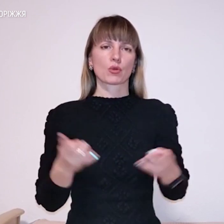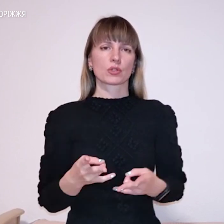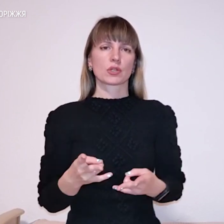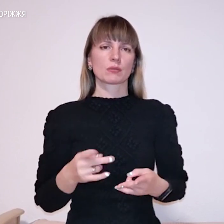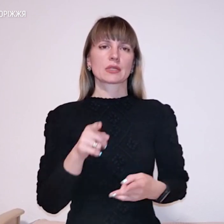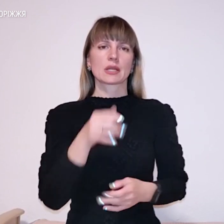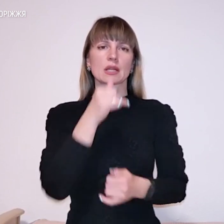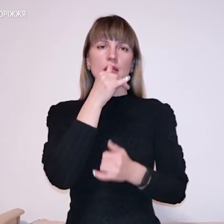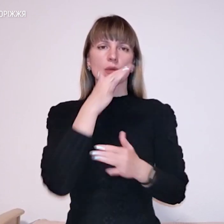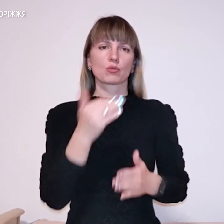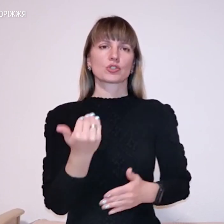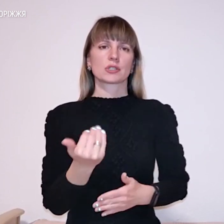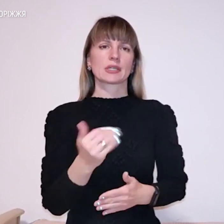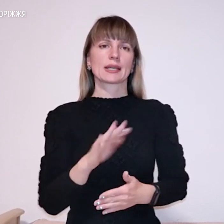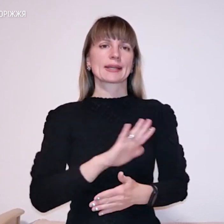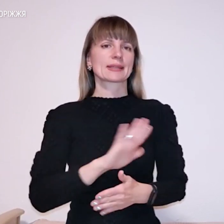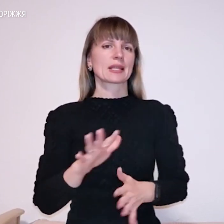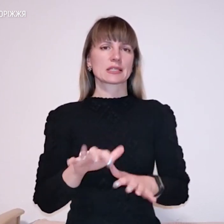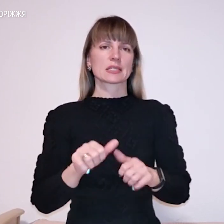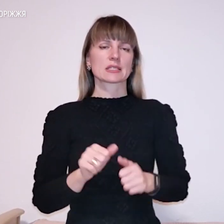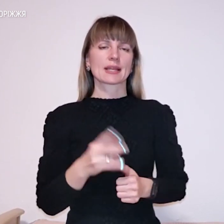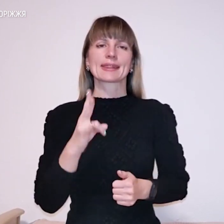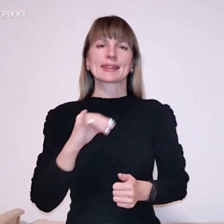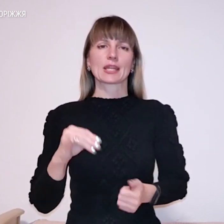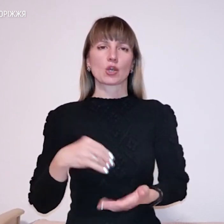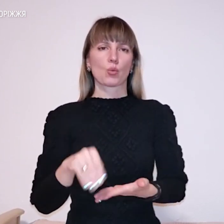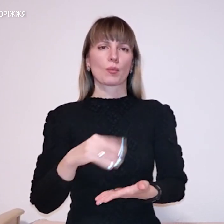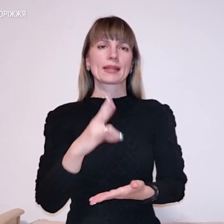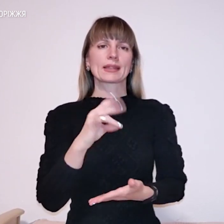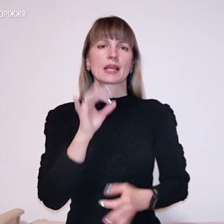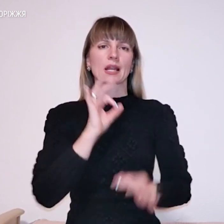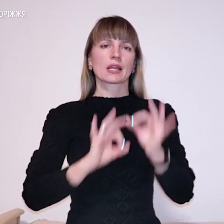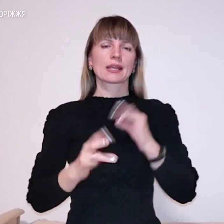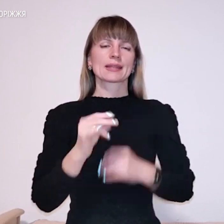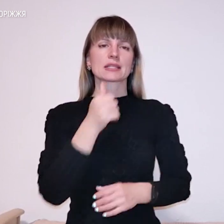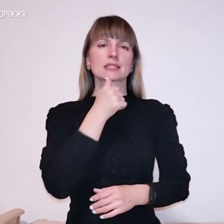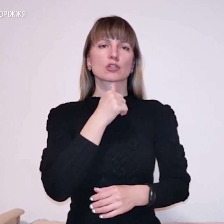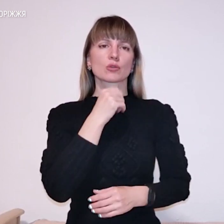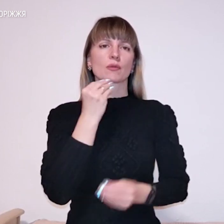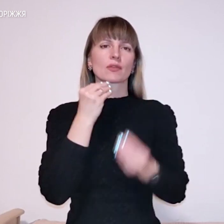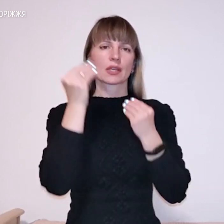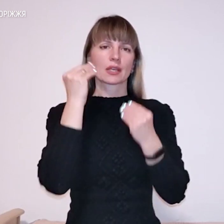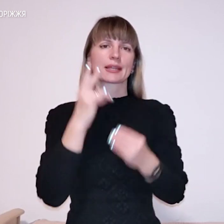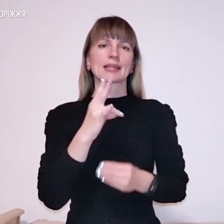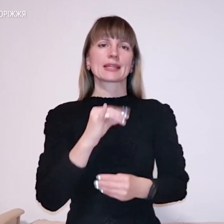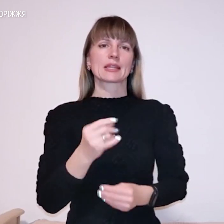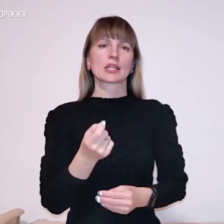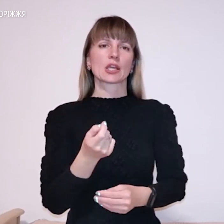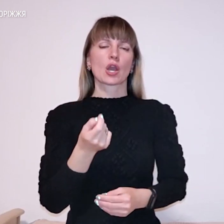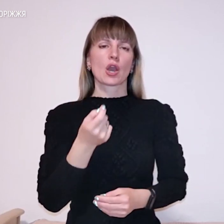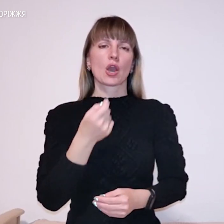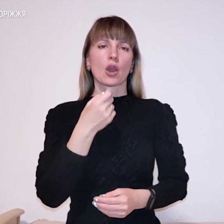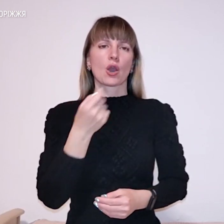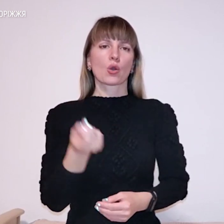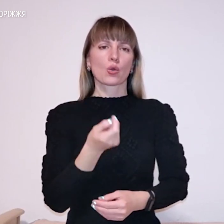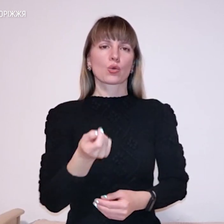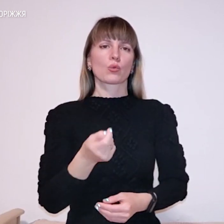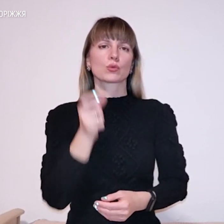не можеш їх не дістати, не купити. Ані ліків, ані засобів гігієни, ані круп, цукру. Тобто це